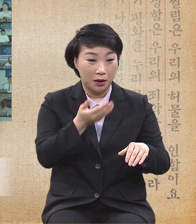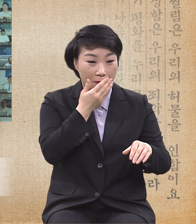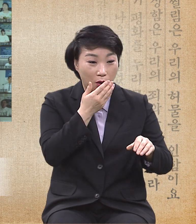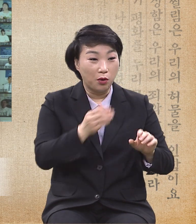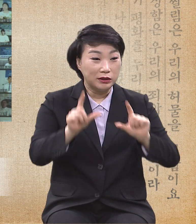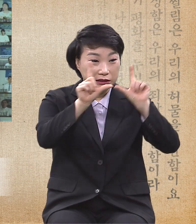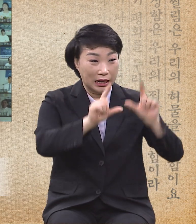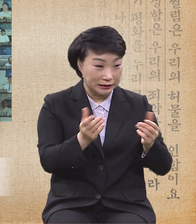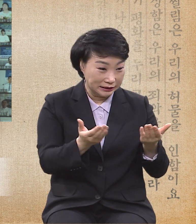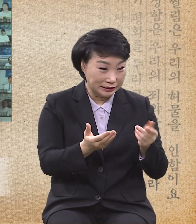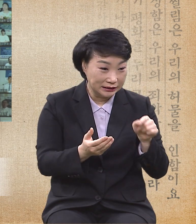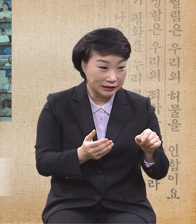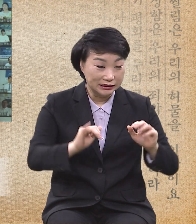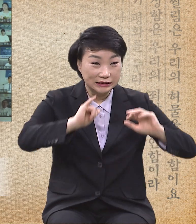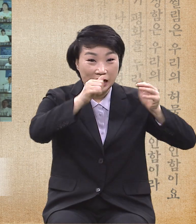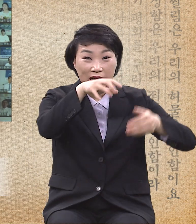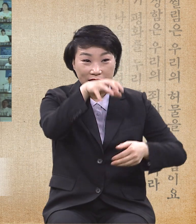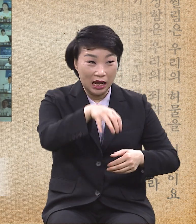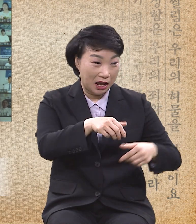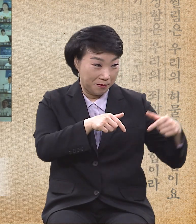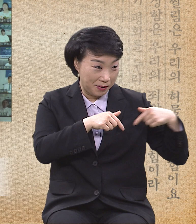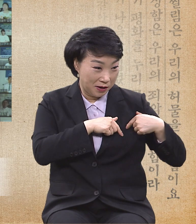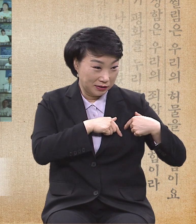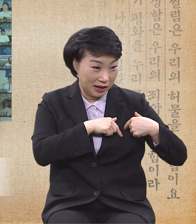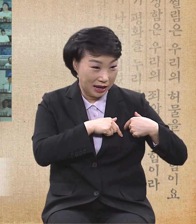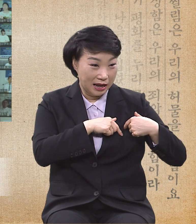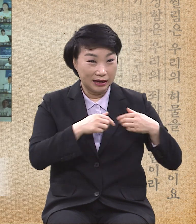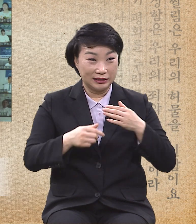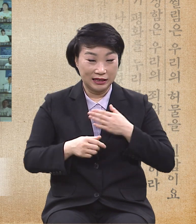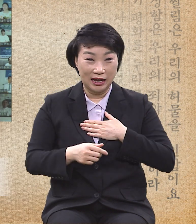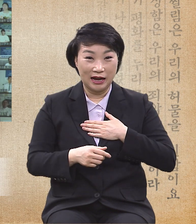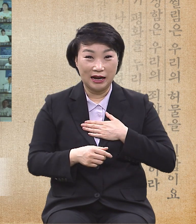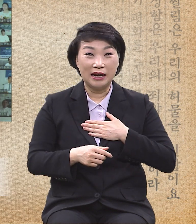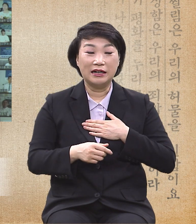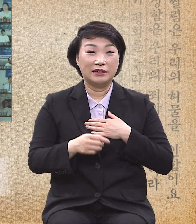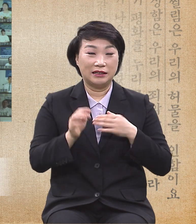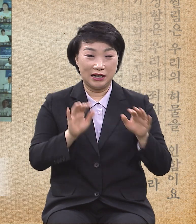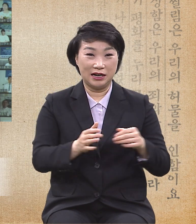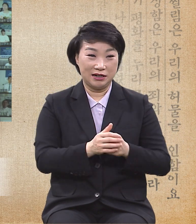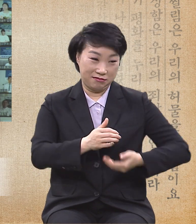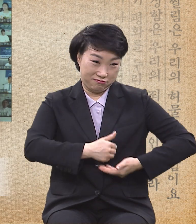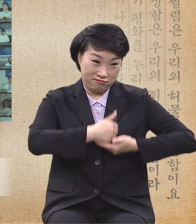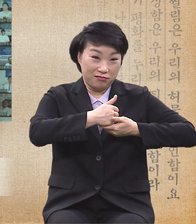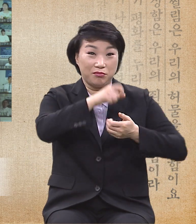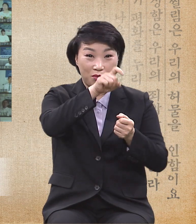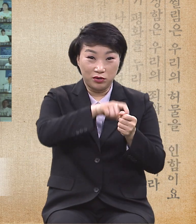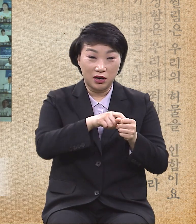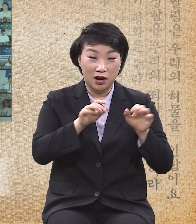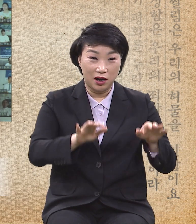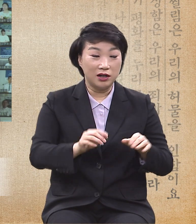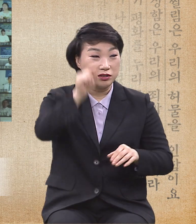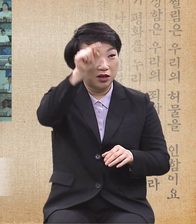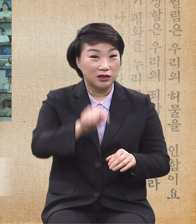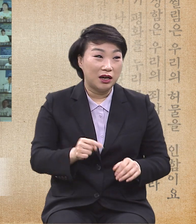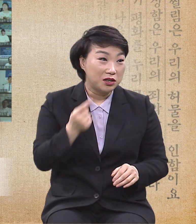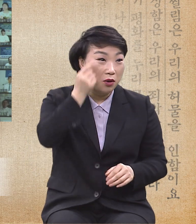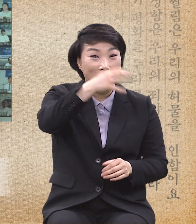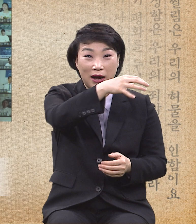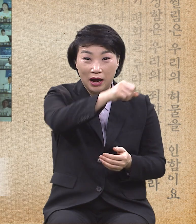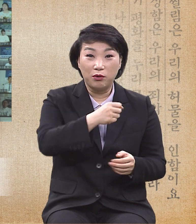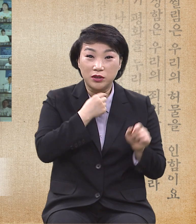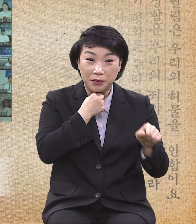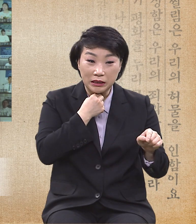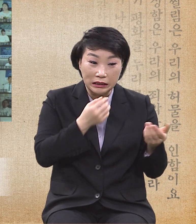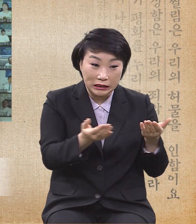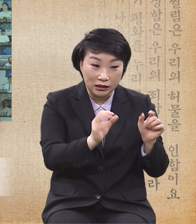사는 문제, 세상의 명예와 자기의 이름의 문제, 그리고 천하 영광을 소유하고자 하는